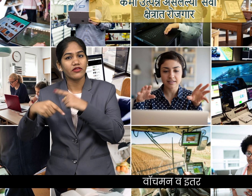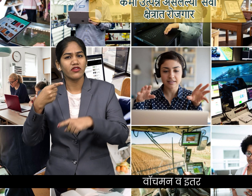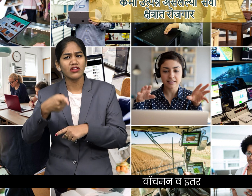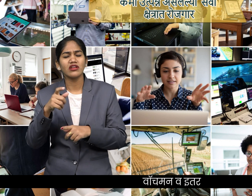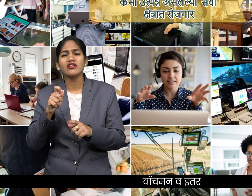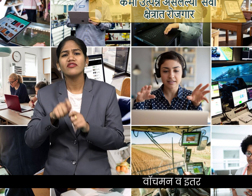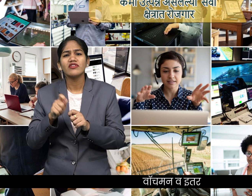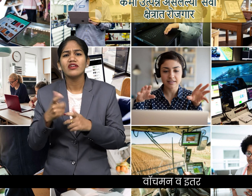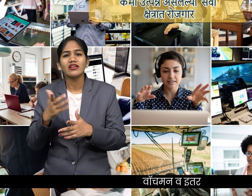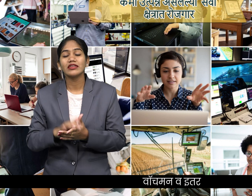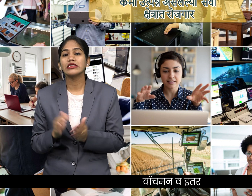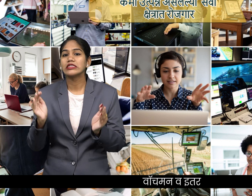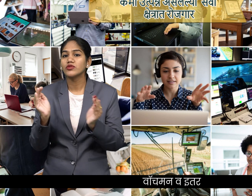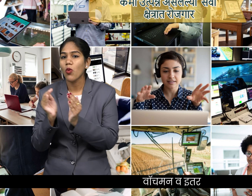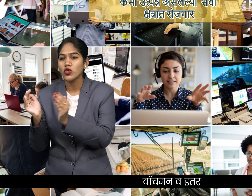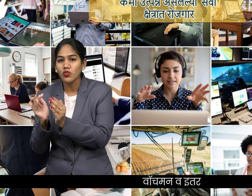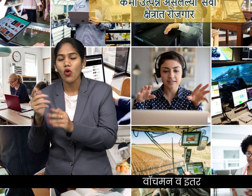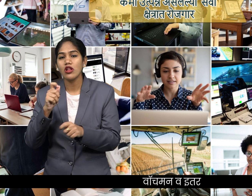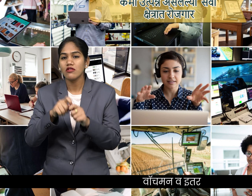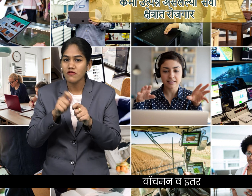वॉचमॅन व इतर